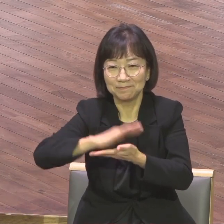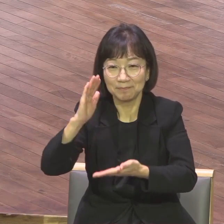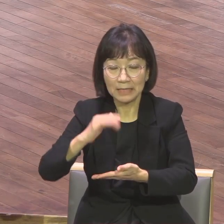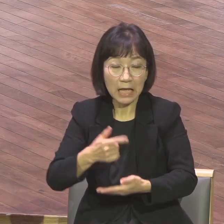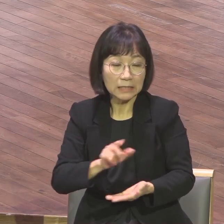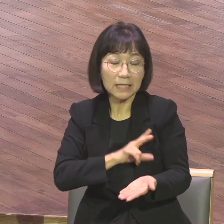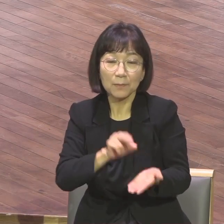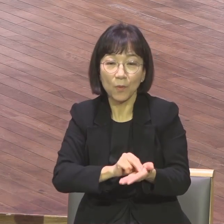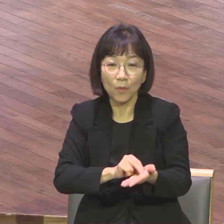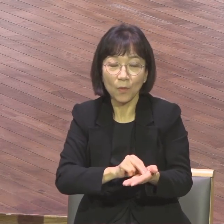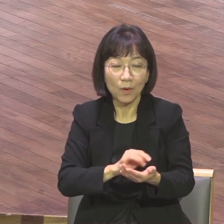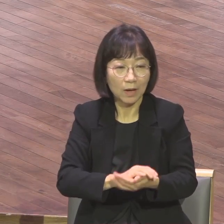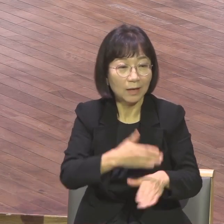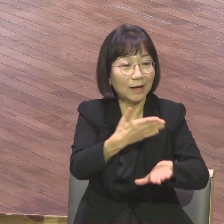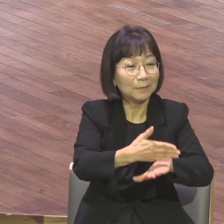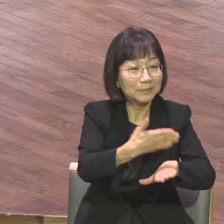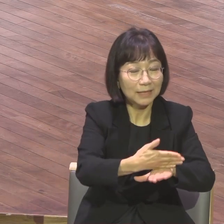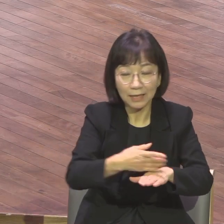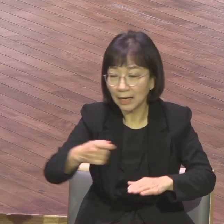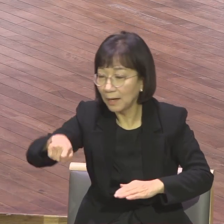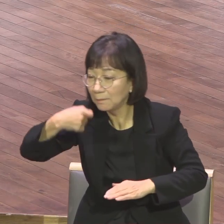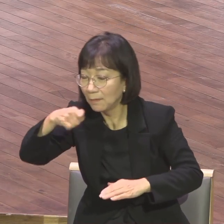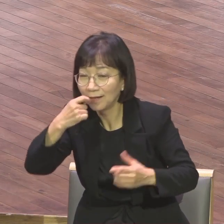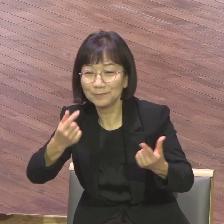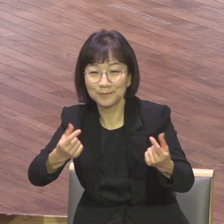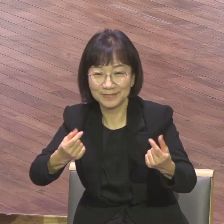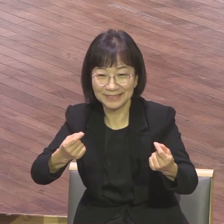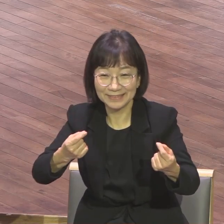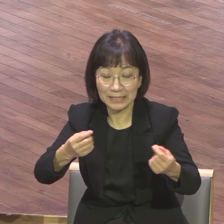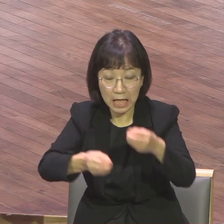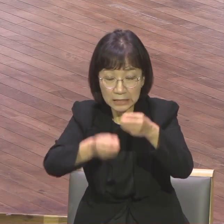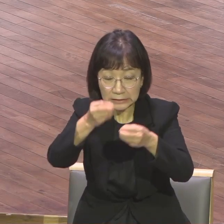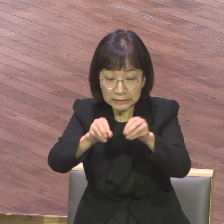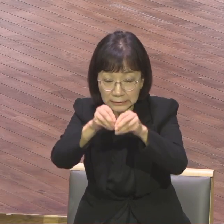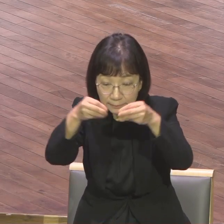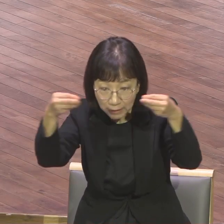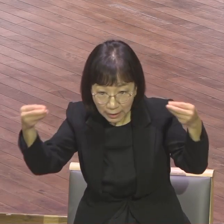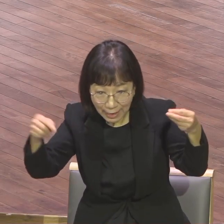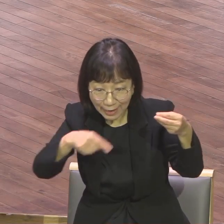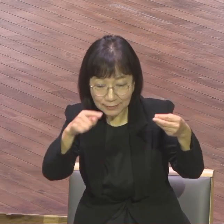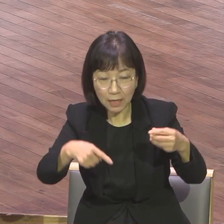책이에요. 이 시집에 눈과 귀라는 제목의 시가 있는데 눈과 귀.